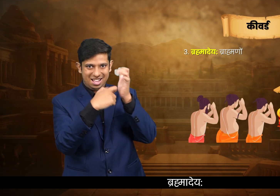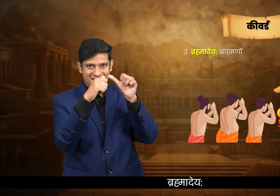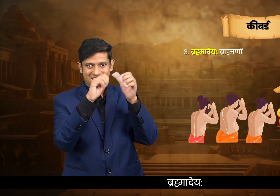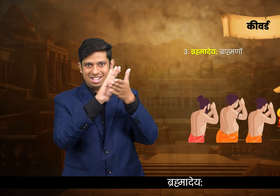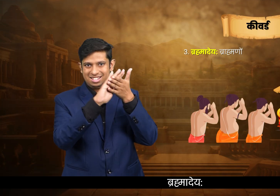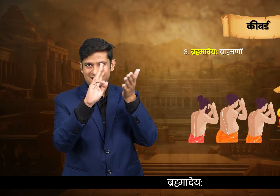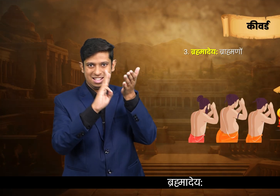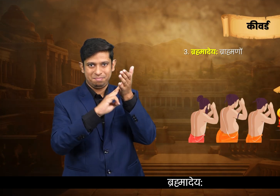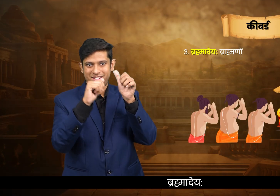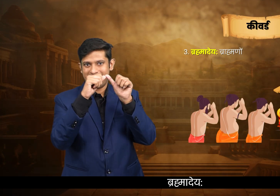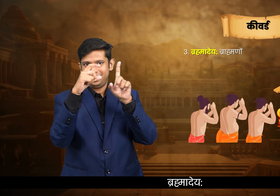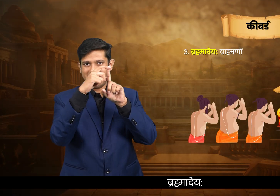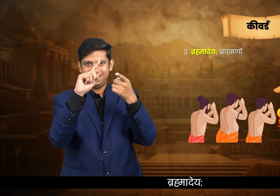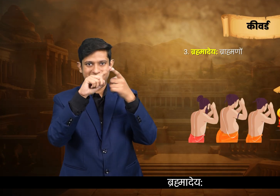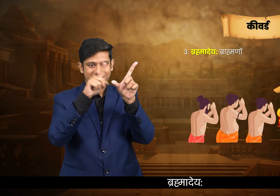ब्रह्मादय,